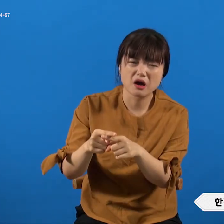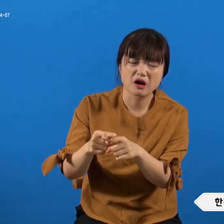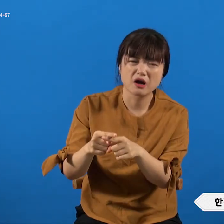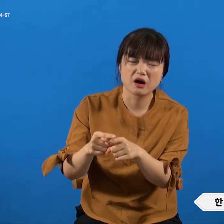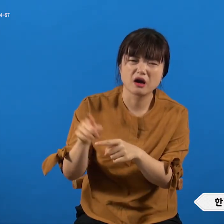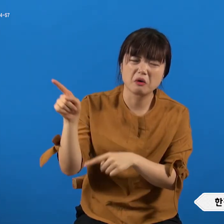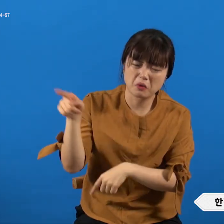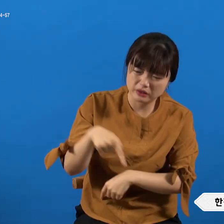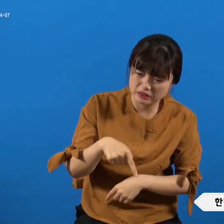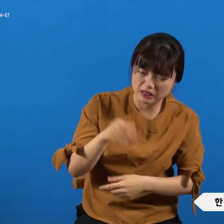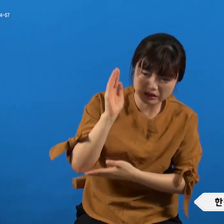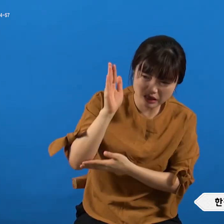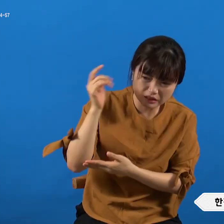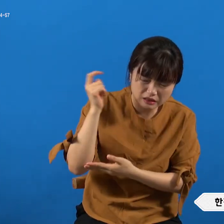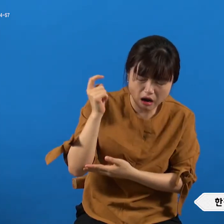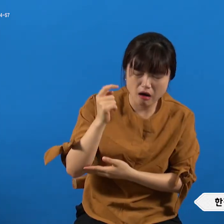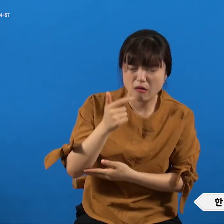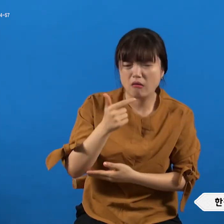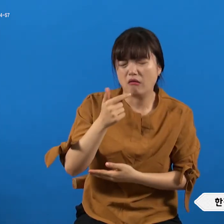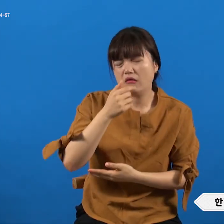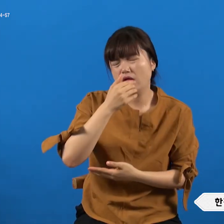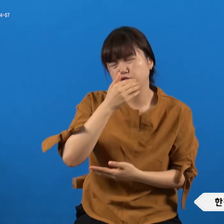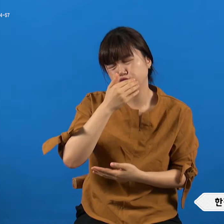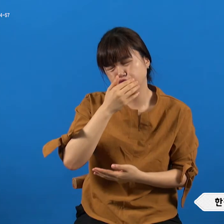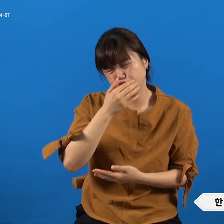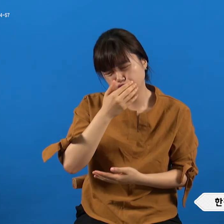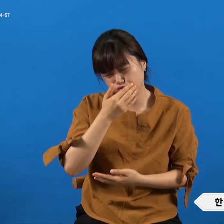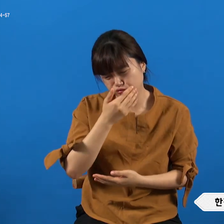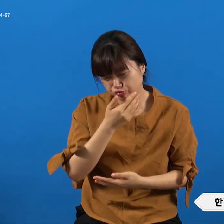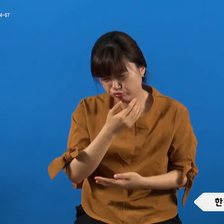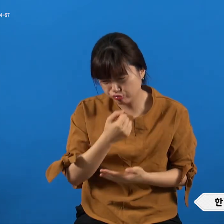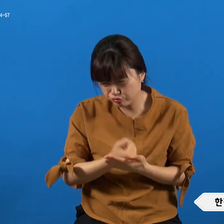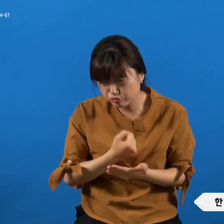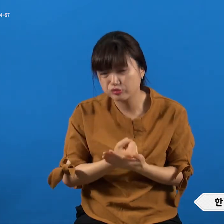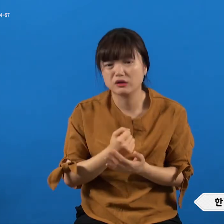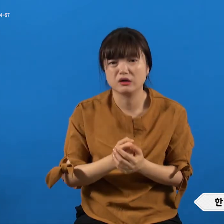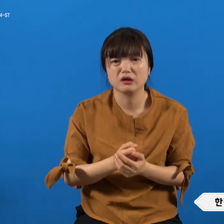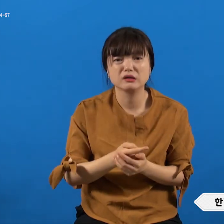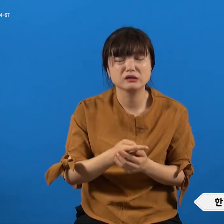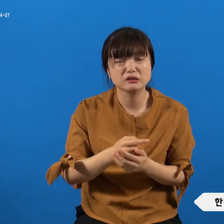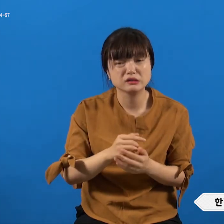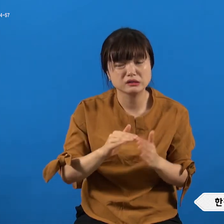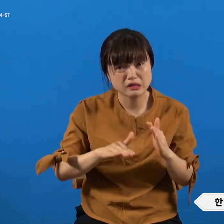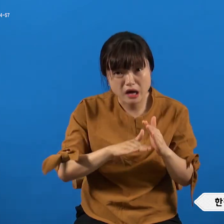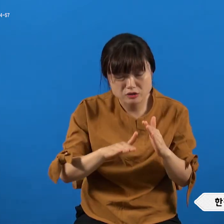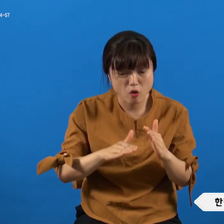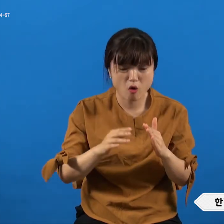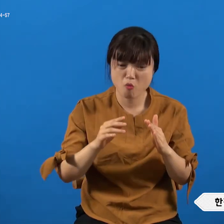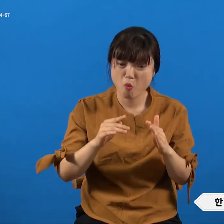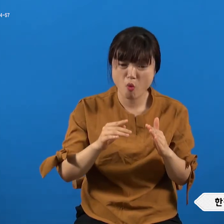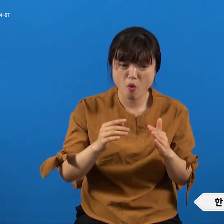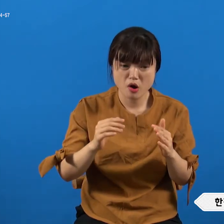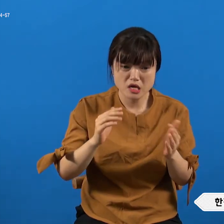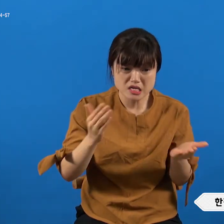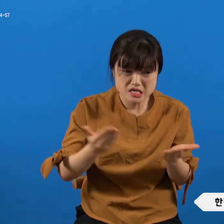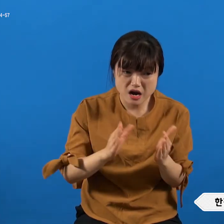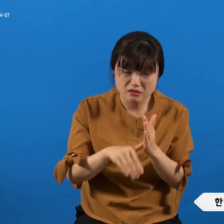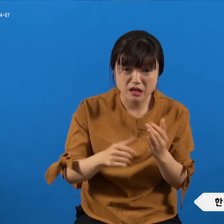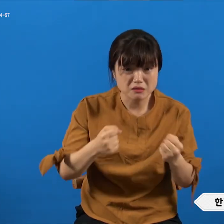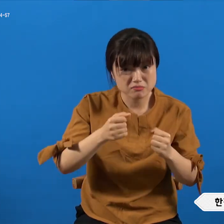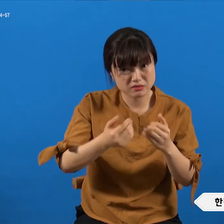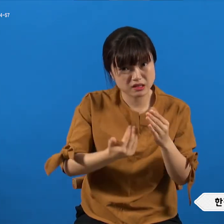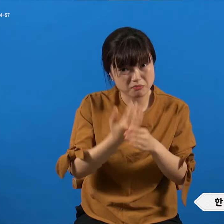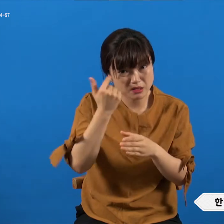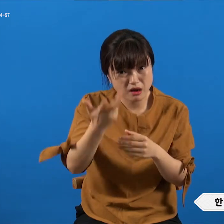그렇게 관계가 무너지면 가정생활도 제대로 안 되고 직장생활도 무슨 힘이 납니까? 제대로 안 됩니다.